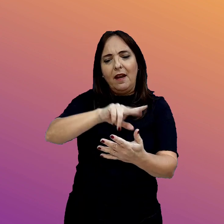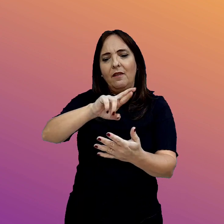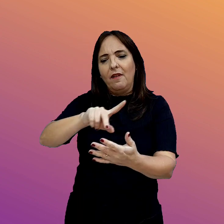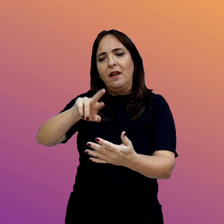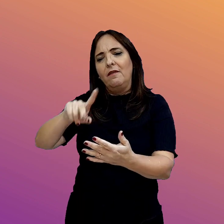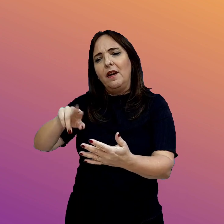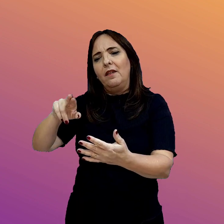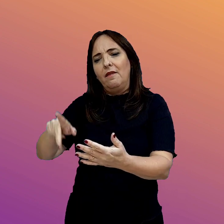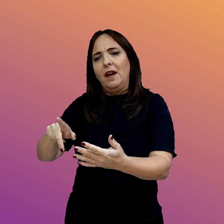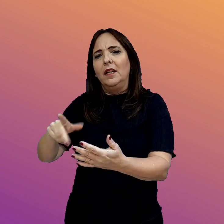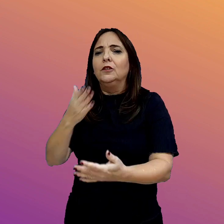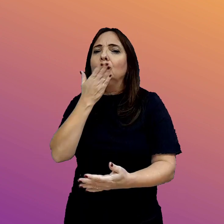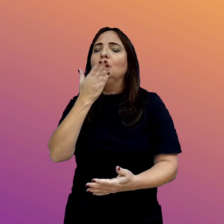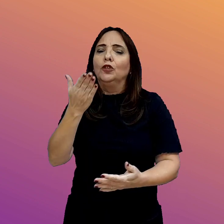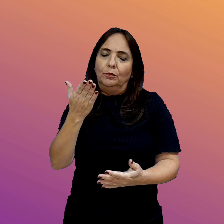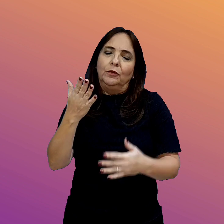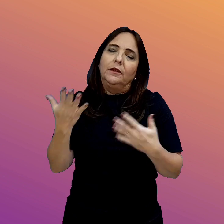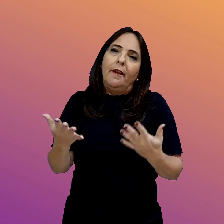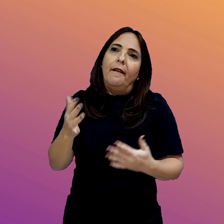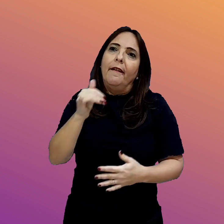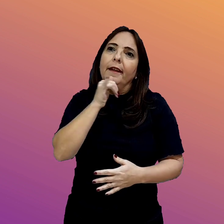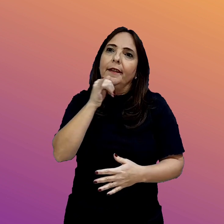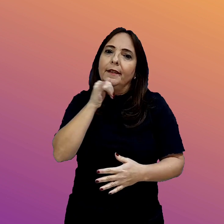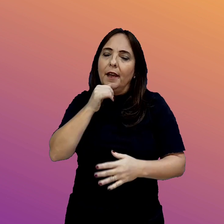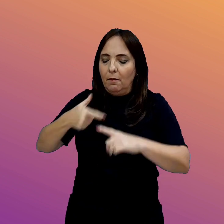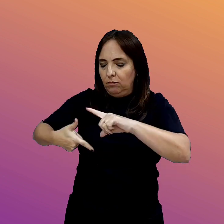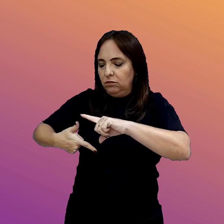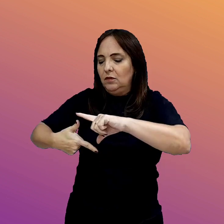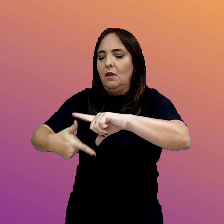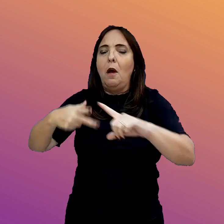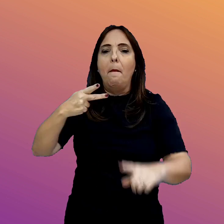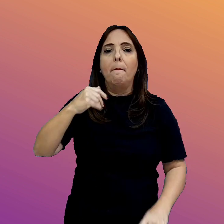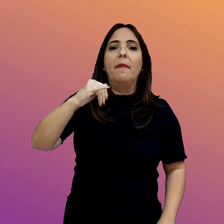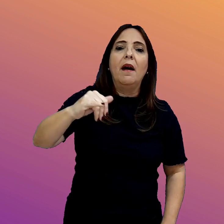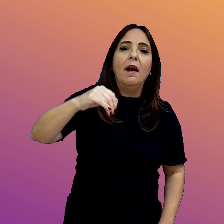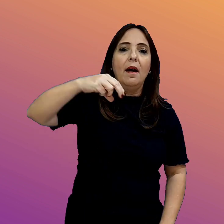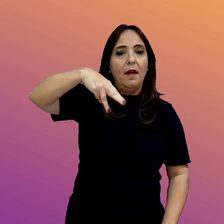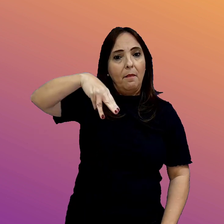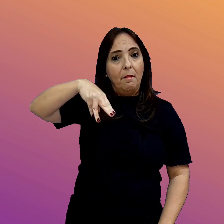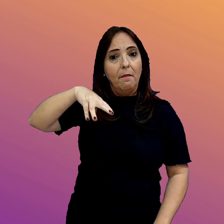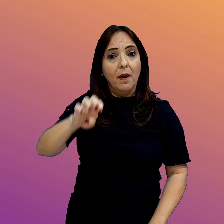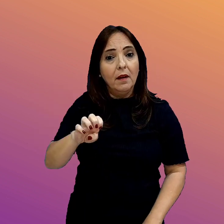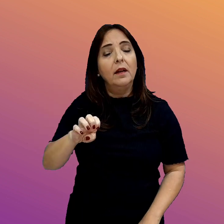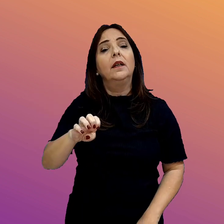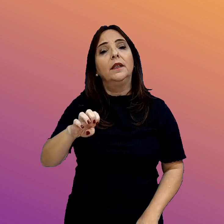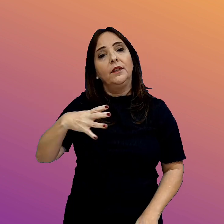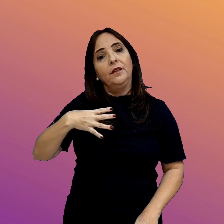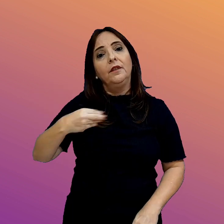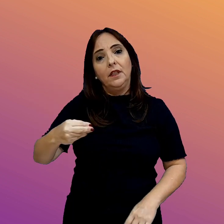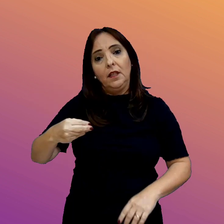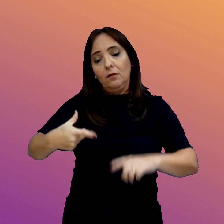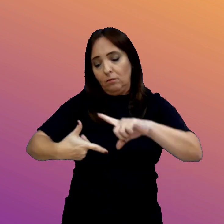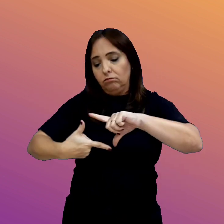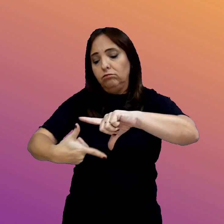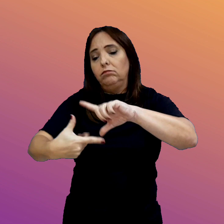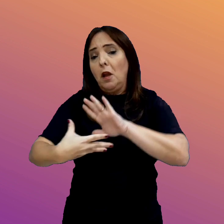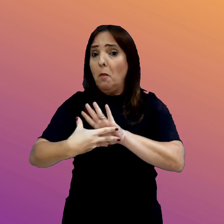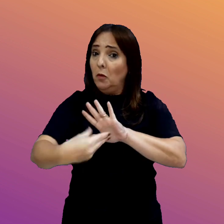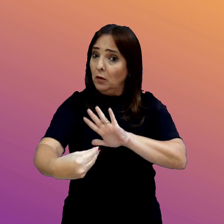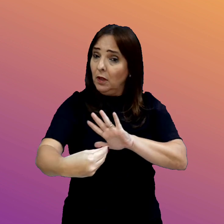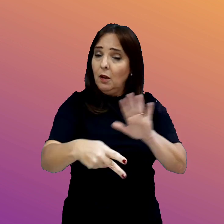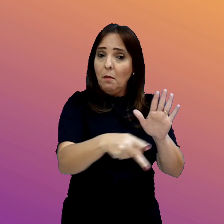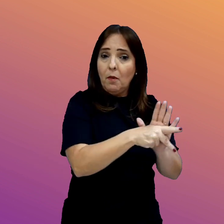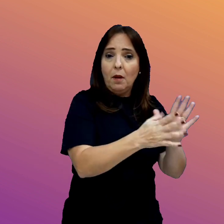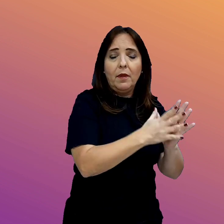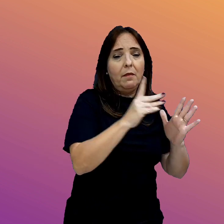família considerada nuclear, tradicional, papai, mãe e filhos, é um modelo bíblico de família, mas nós não podemos desconsiderar